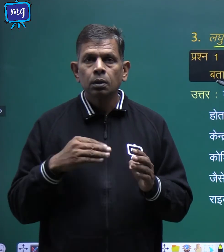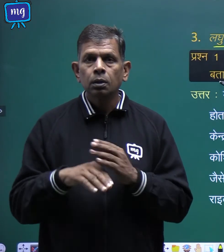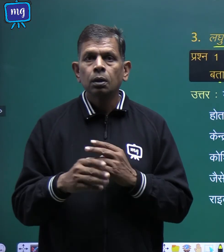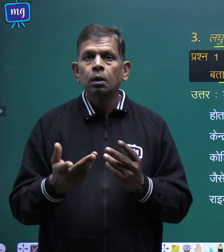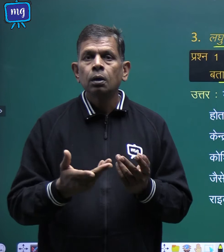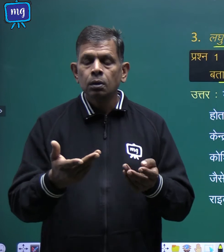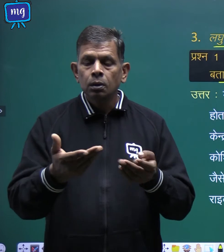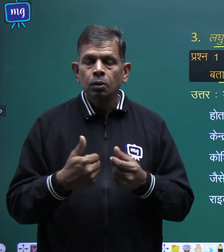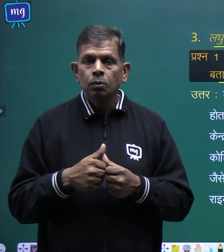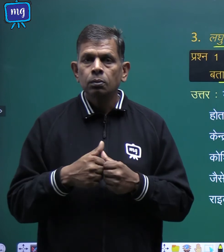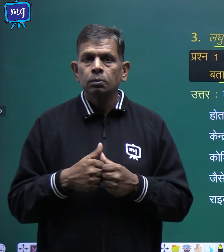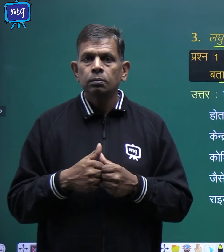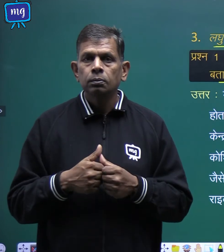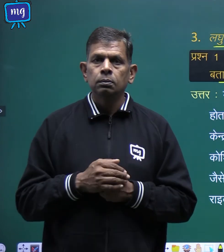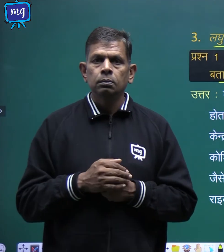बताइए।